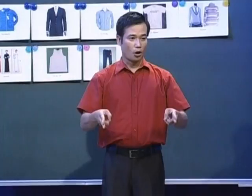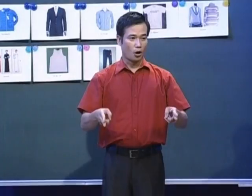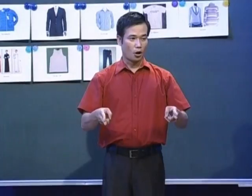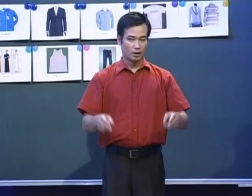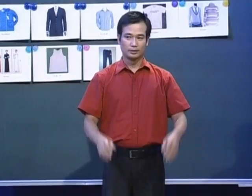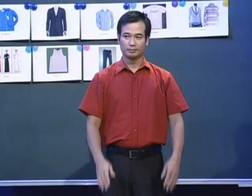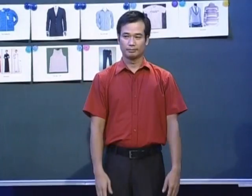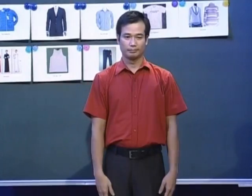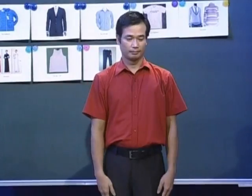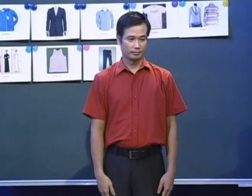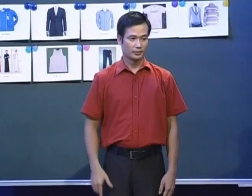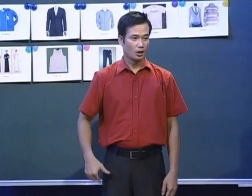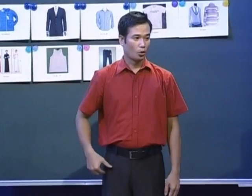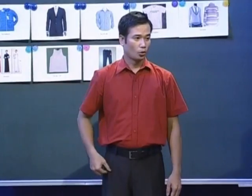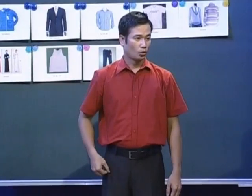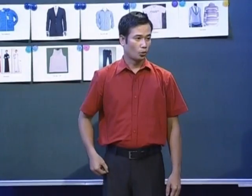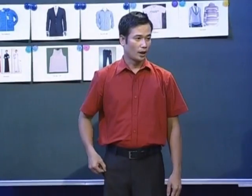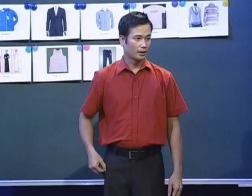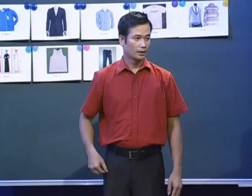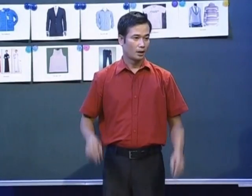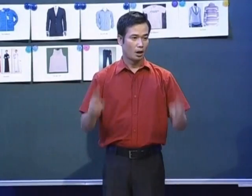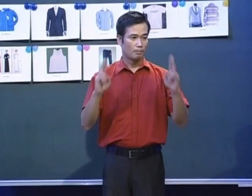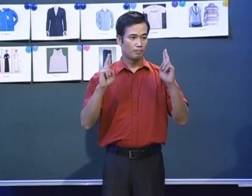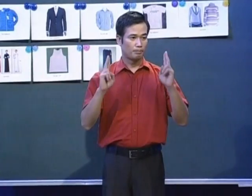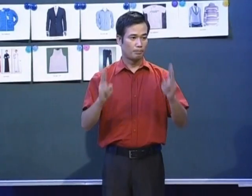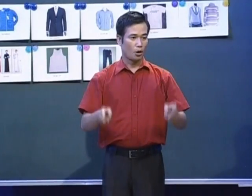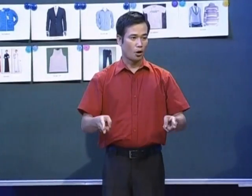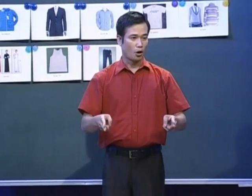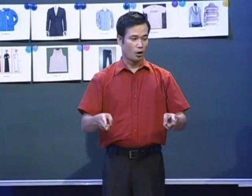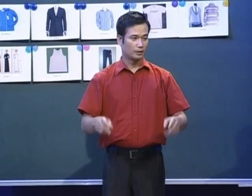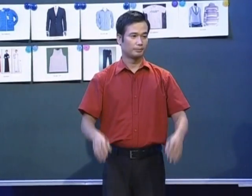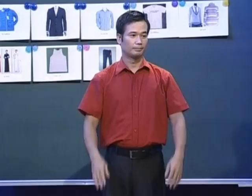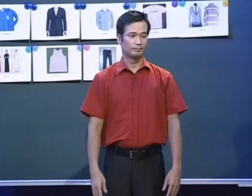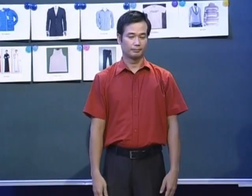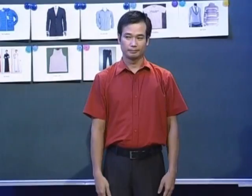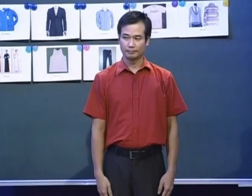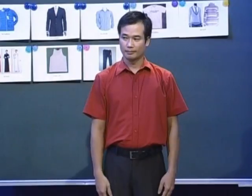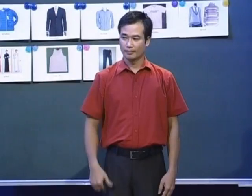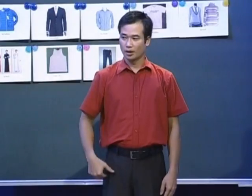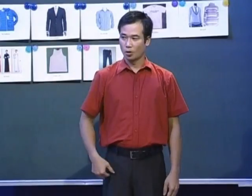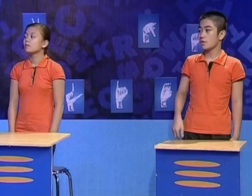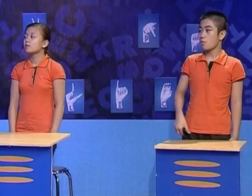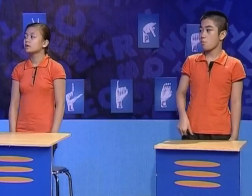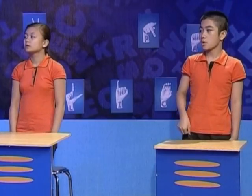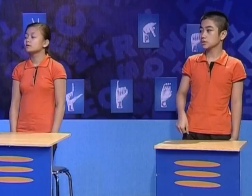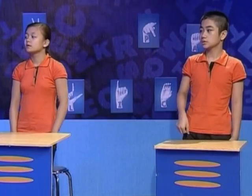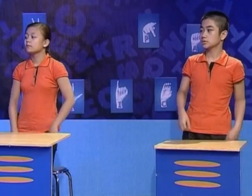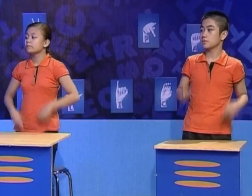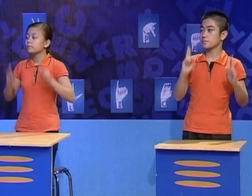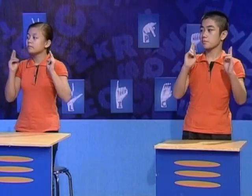Động tác 1, tay phải nắm, ngón cái và ngón trỏ mở ra nắm vào quần, kéo nhẹ tay lên trên. Động tác 2, hai tay để chữ cái